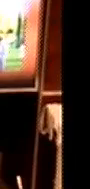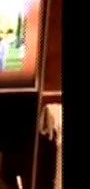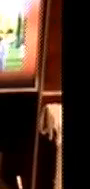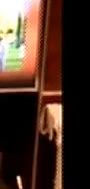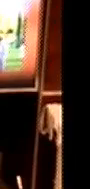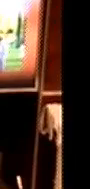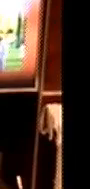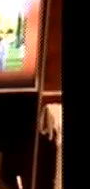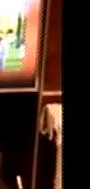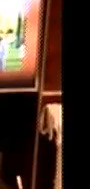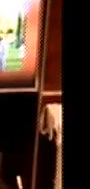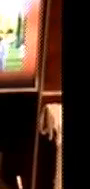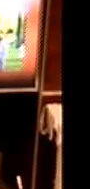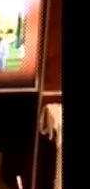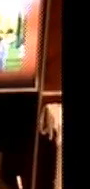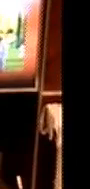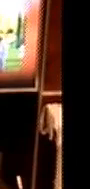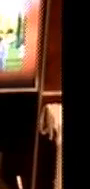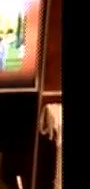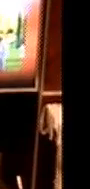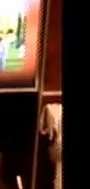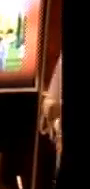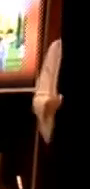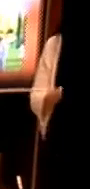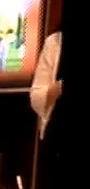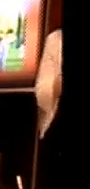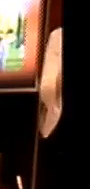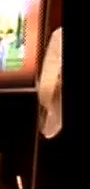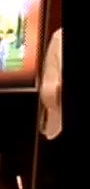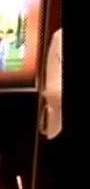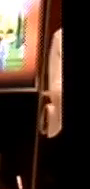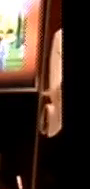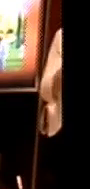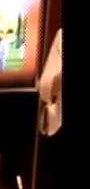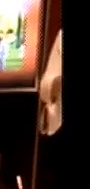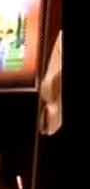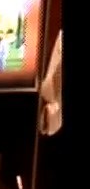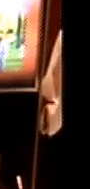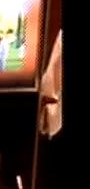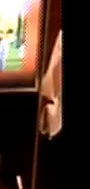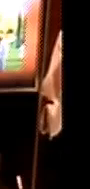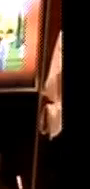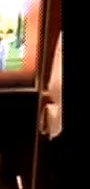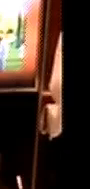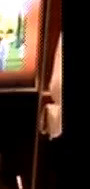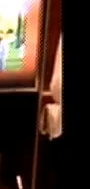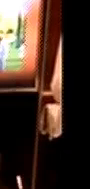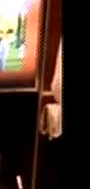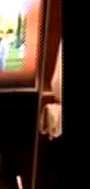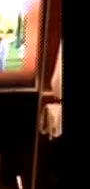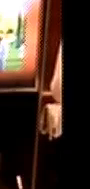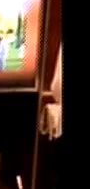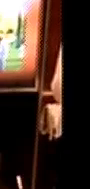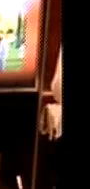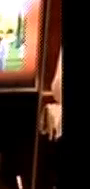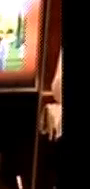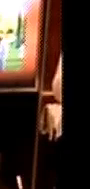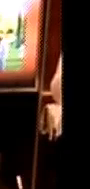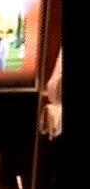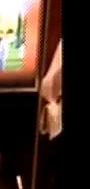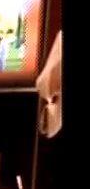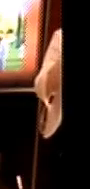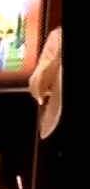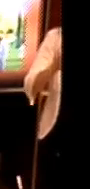Según Isaías 56, del 1 al 7, el sábado sería señal solo para la iglesia del tiempo de